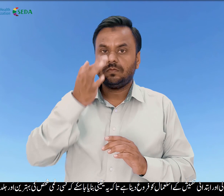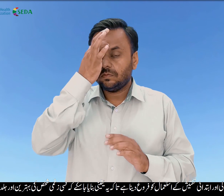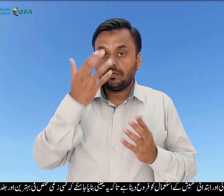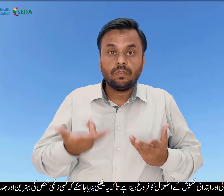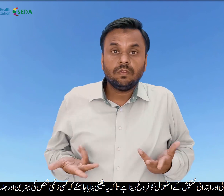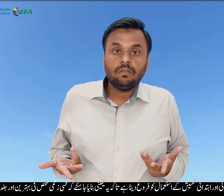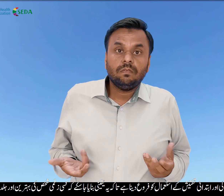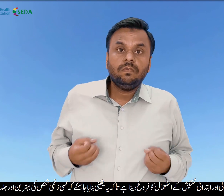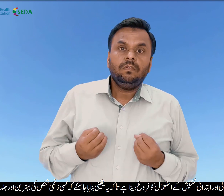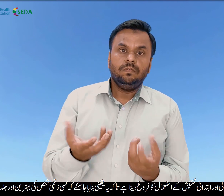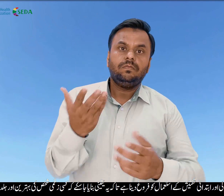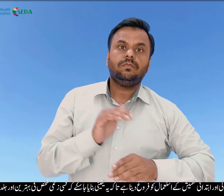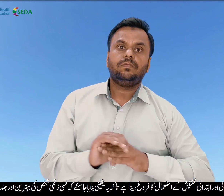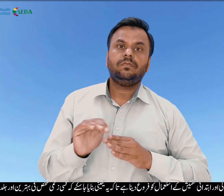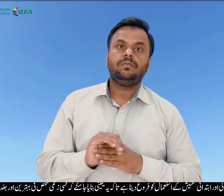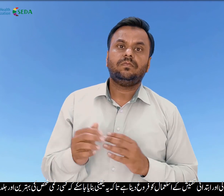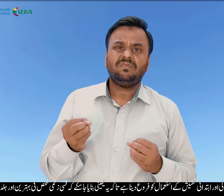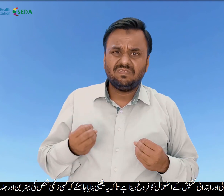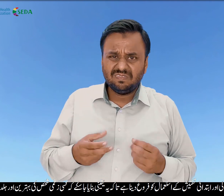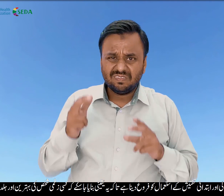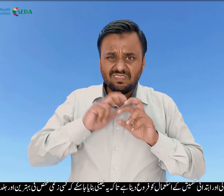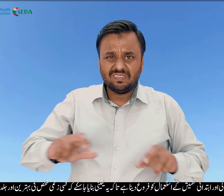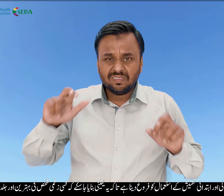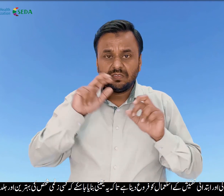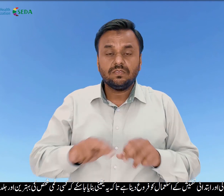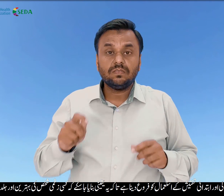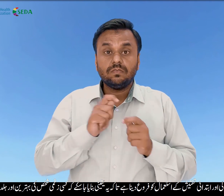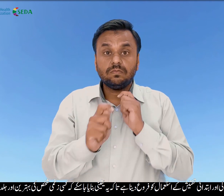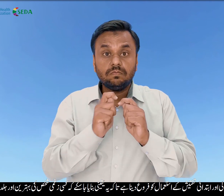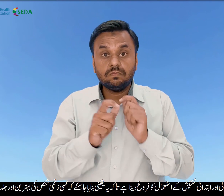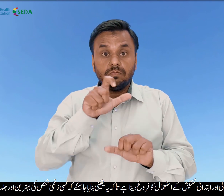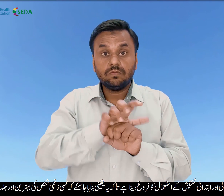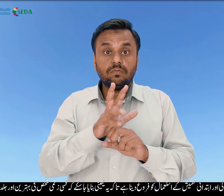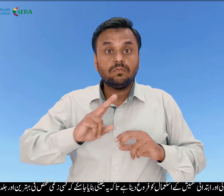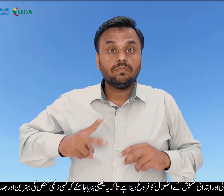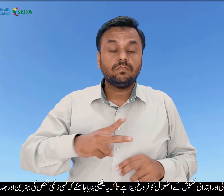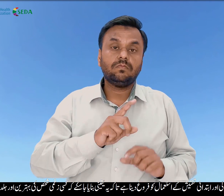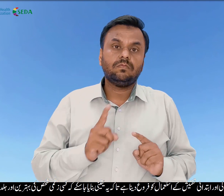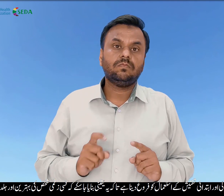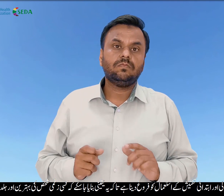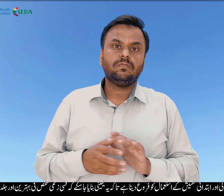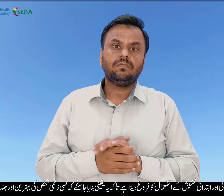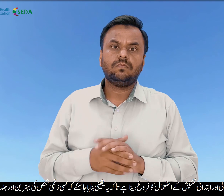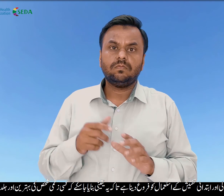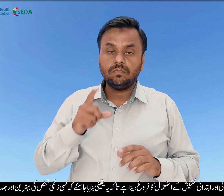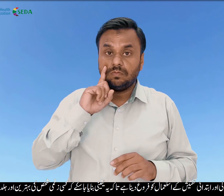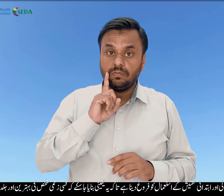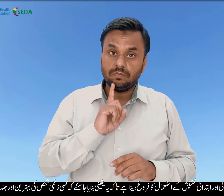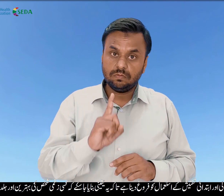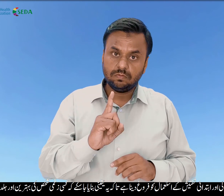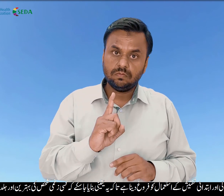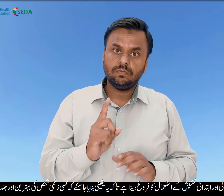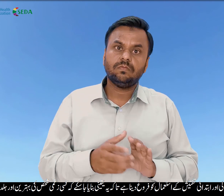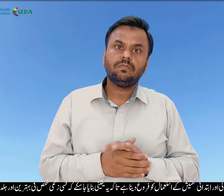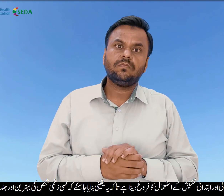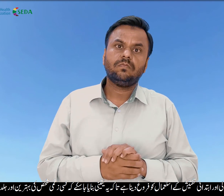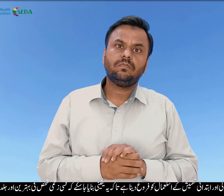اس کا مقصد بحالی اور ابتدائی تفتیش کے استعمال کو فروغ دینا ہے، تاکہ یہ یقینی بنایا جا